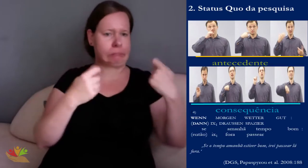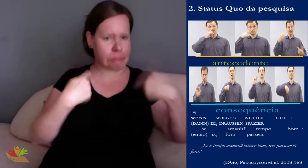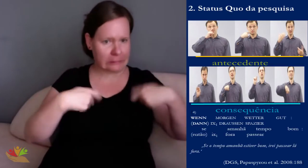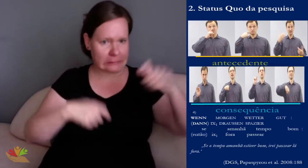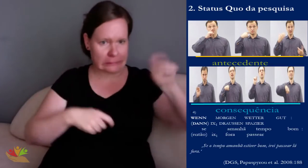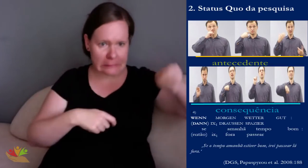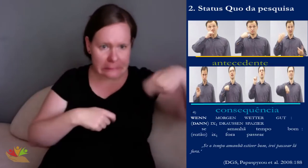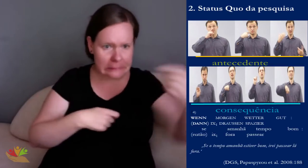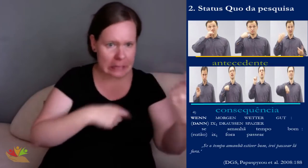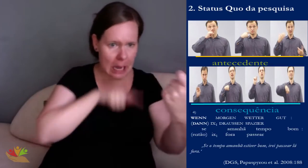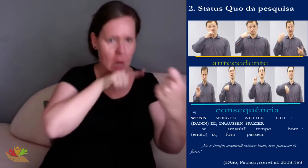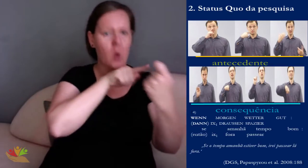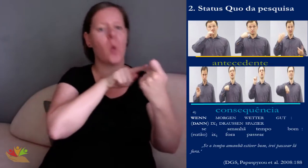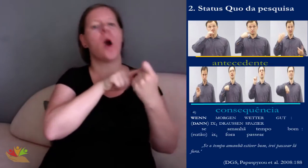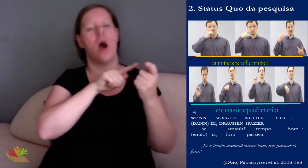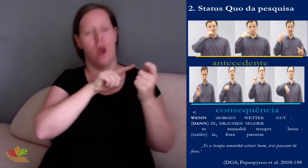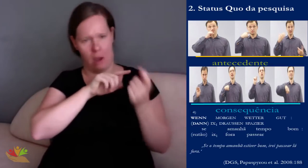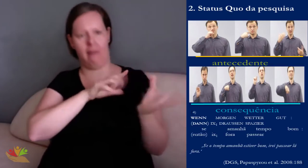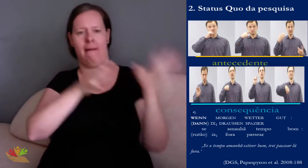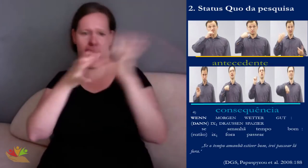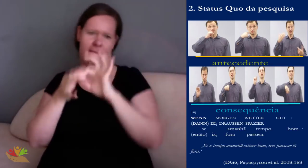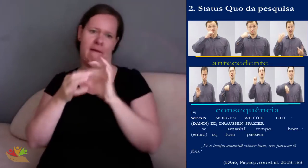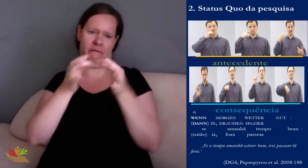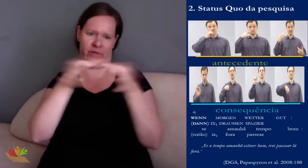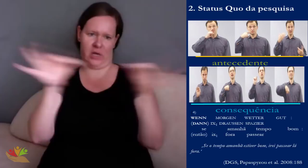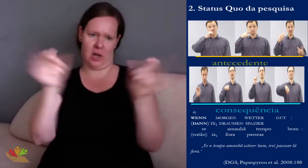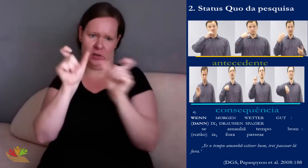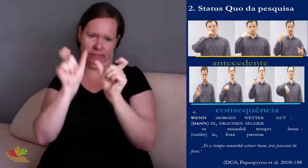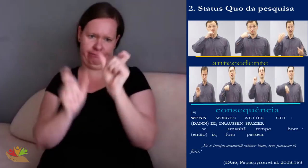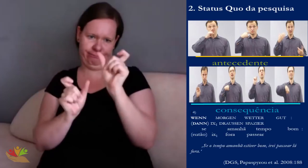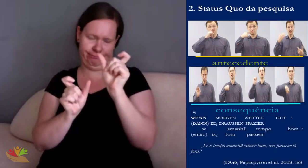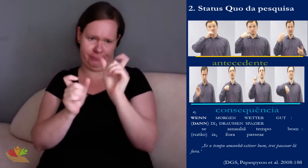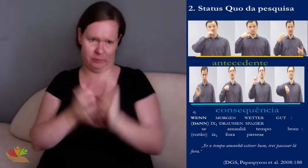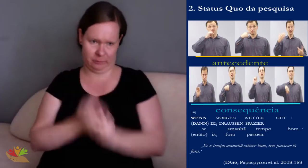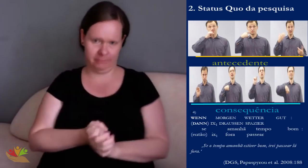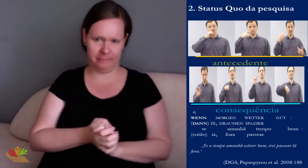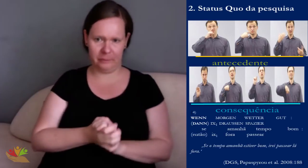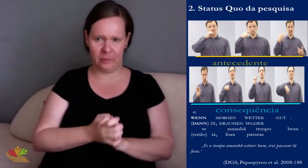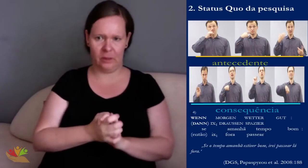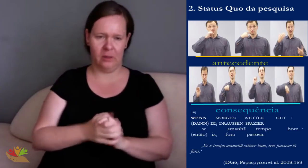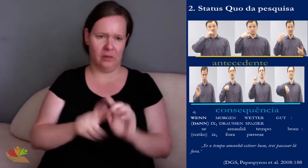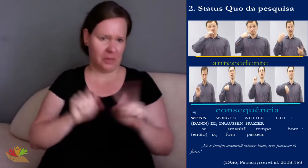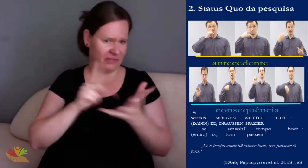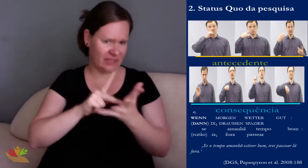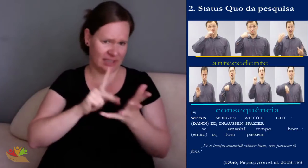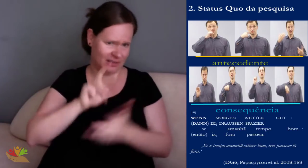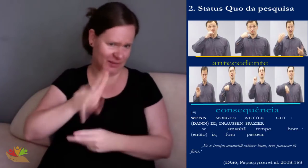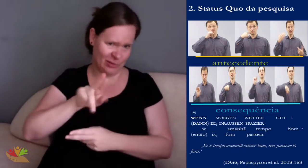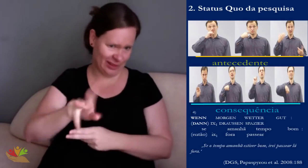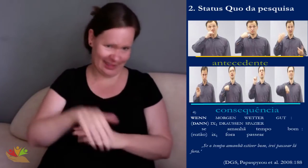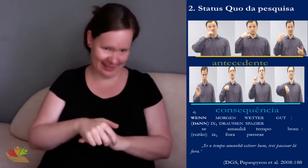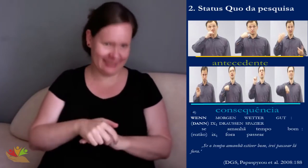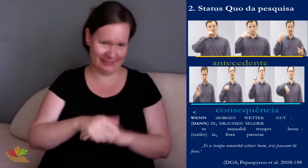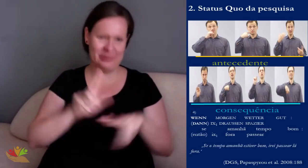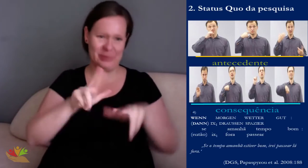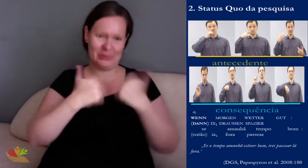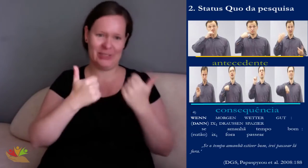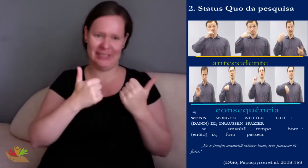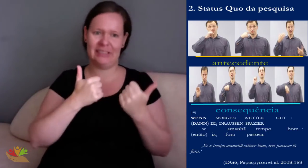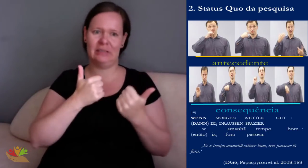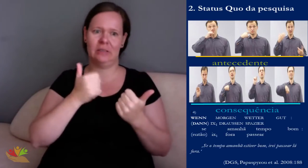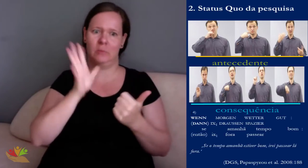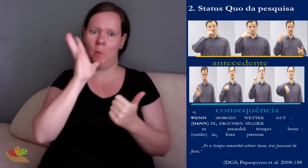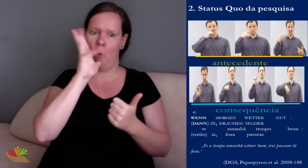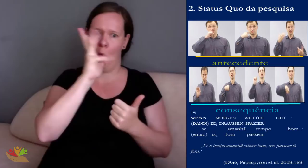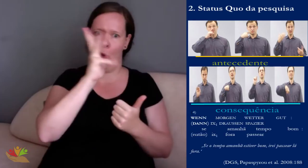Então, muita gente acreditava que nas línguas de sinais existiam também esses elementos que são as conjunções nas orações complexas. E